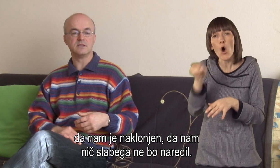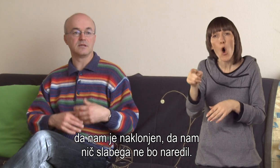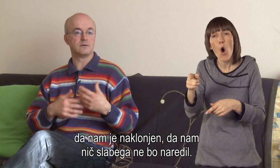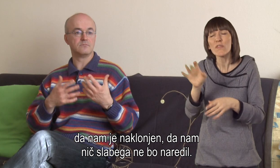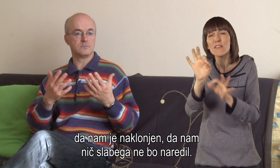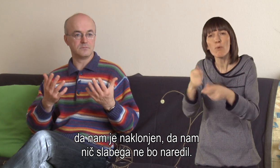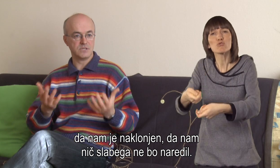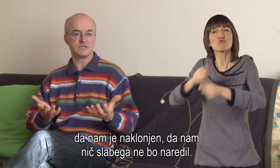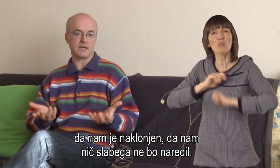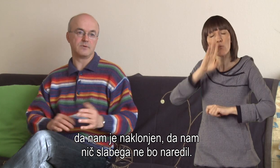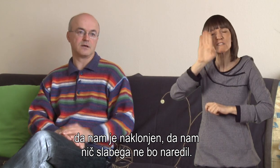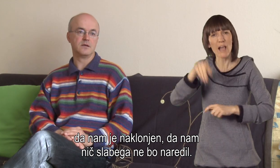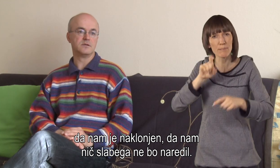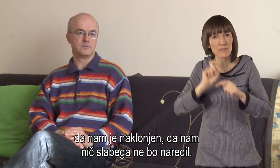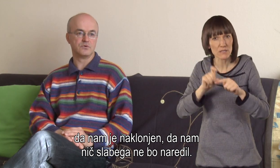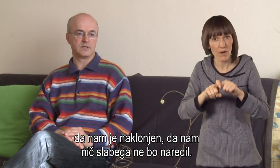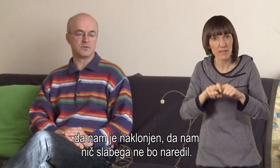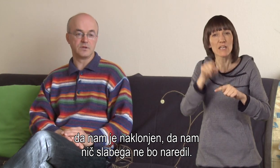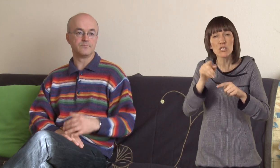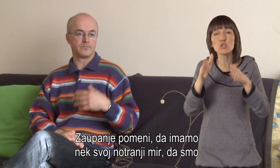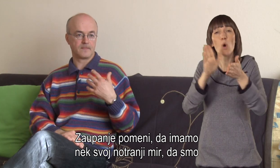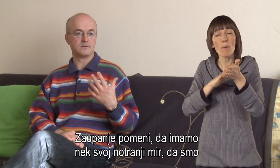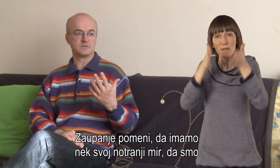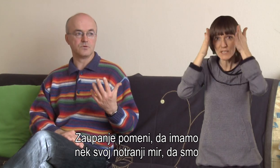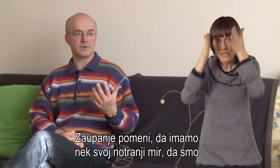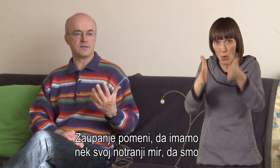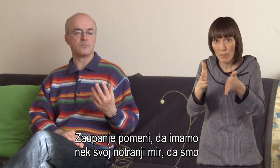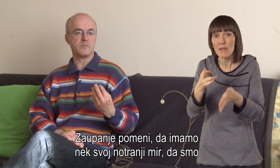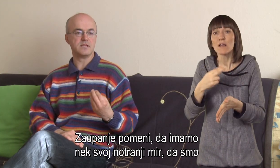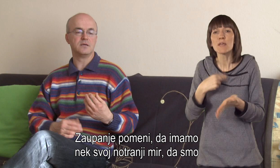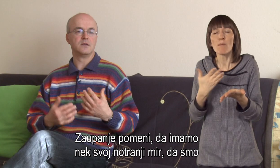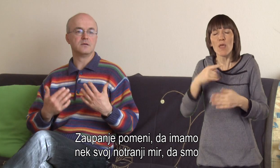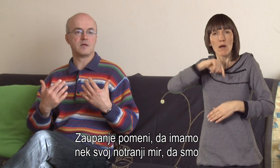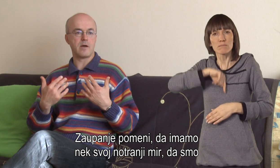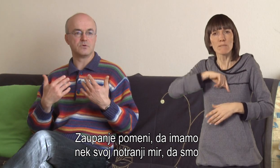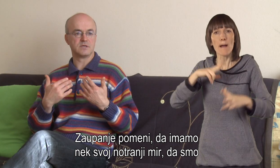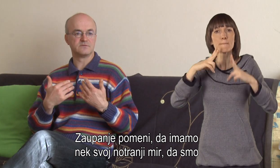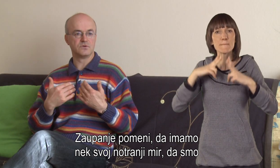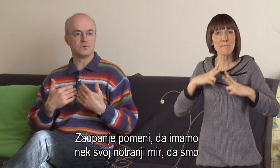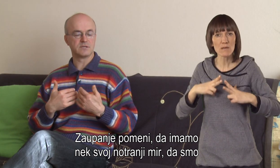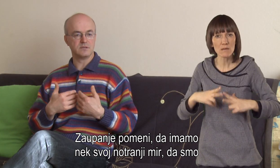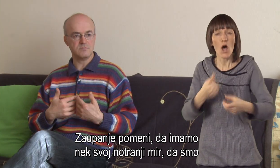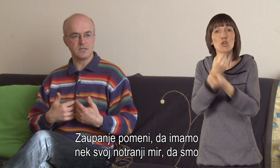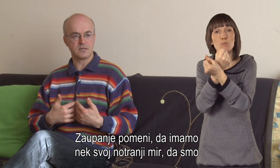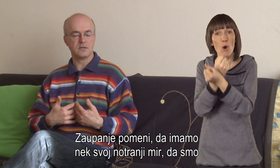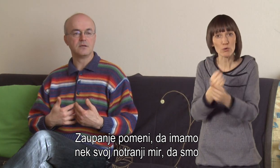da nam nič slabega ne bo naredil. In zaupanje pomeni, da imamo nek svoj notranji mir, da